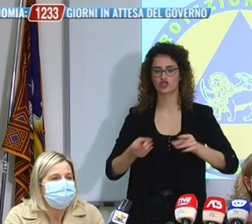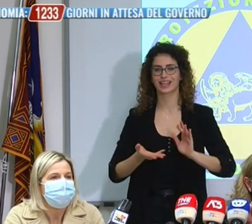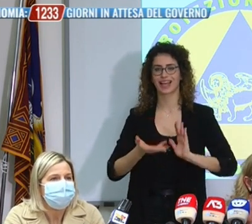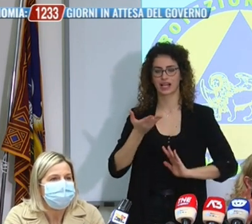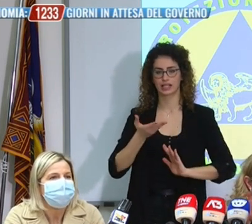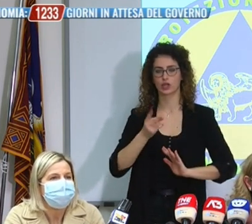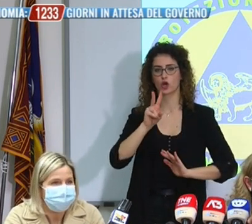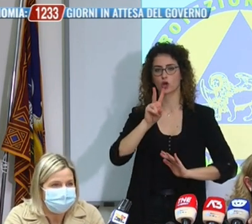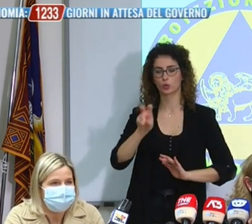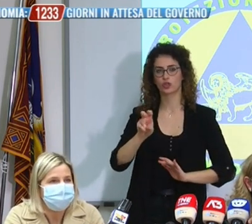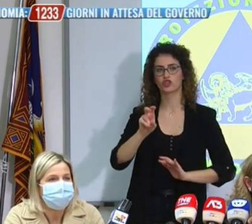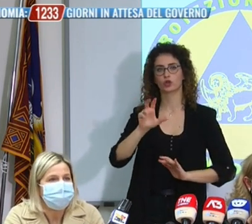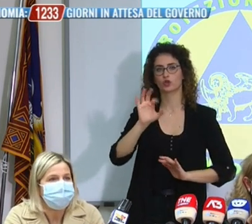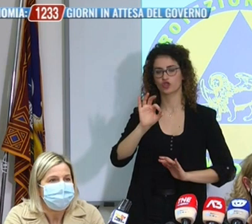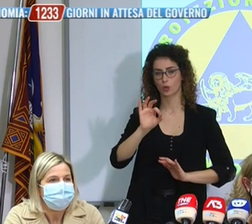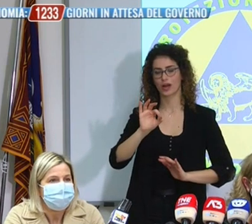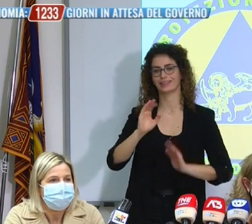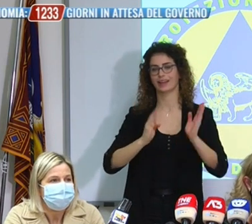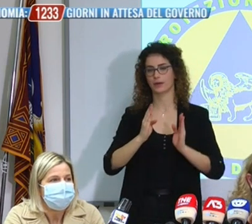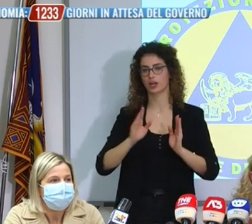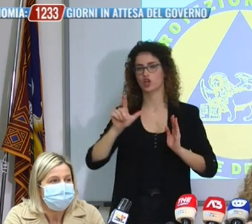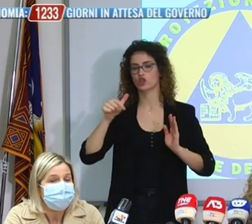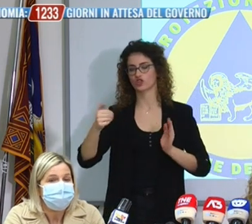superiore a 250 su 100.000.